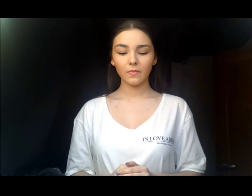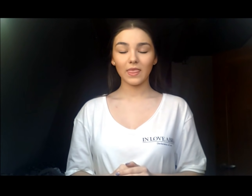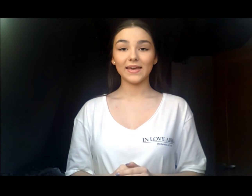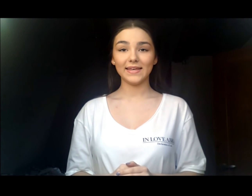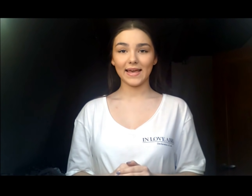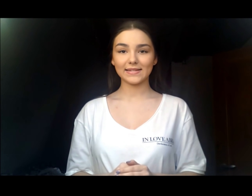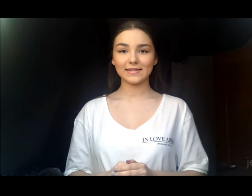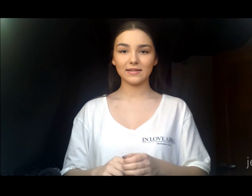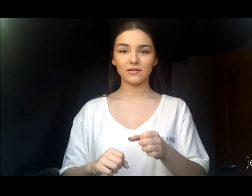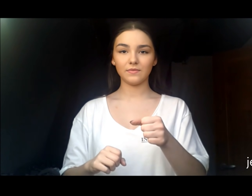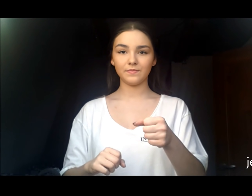Jest.